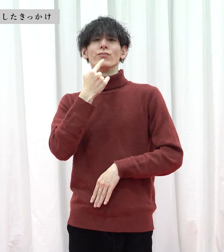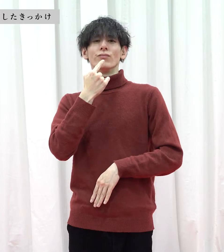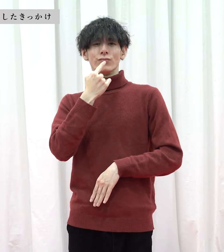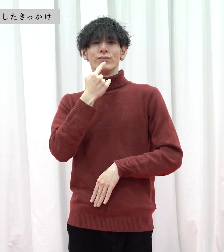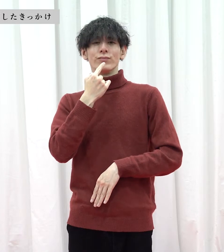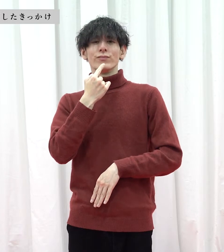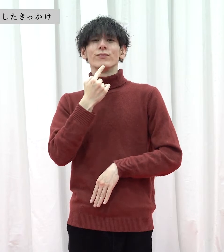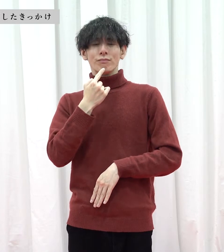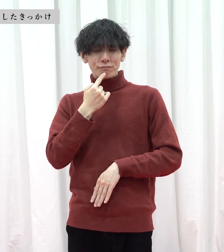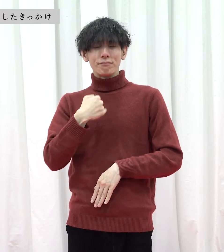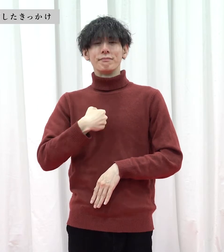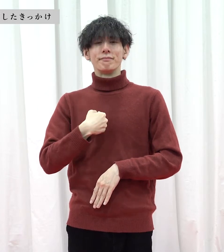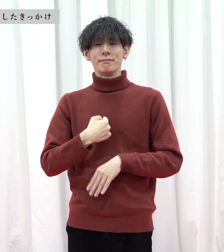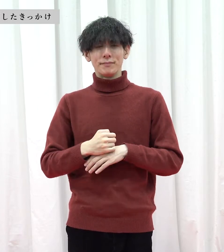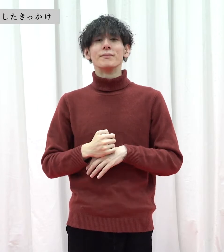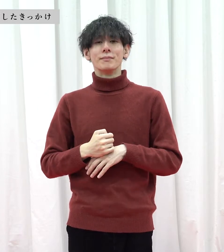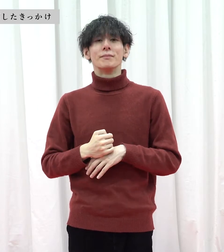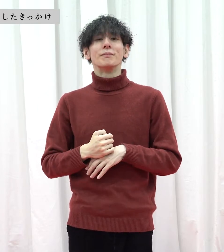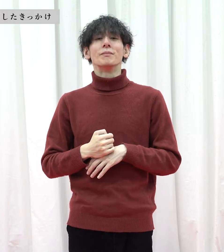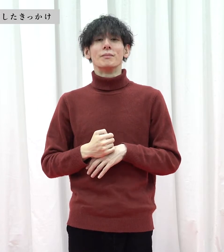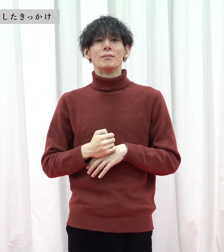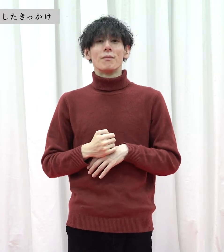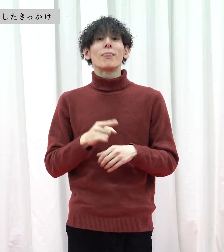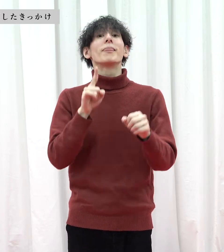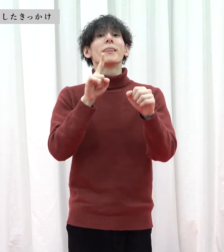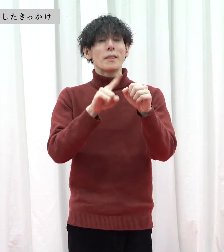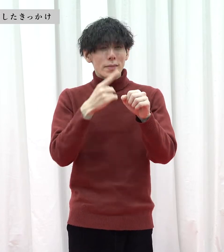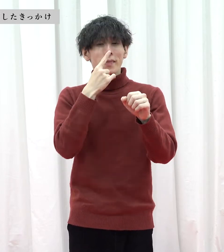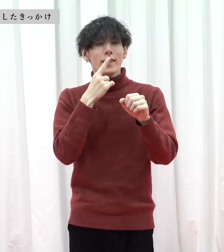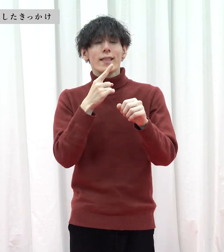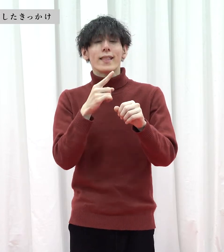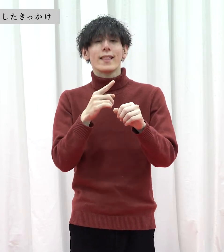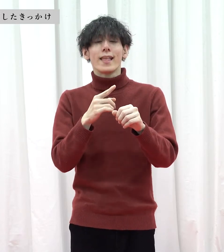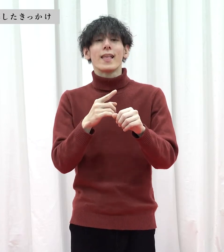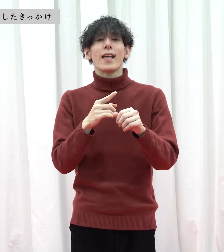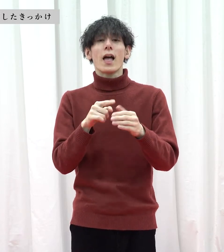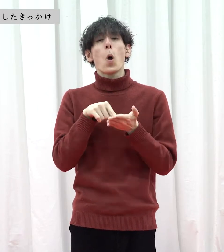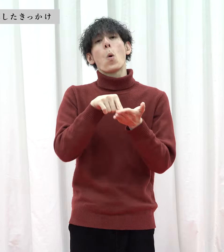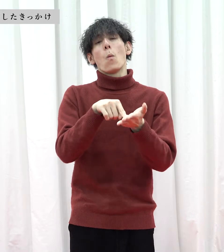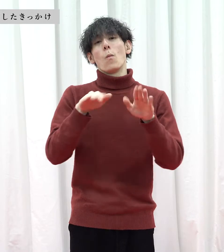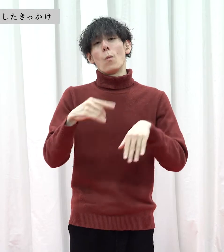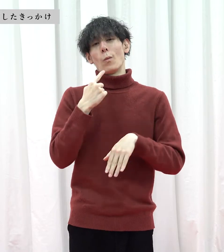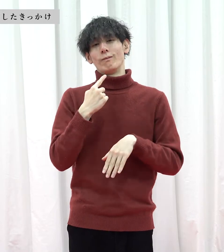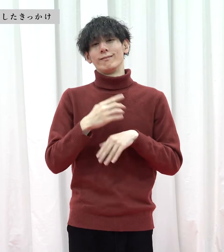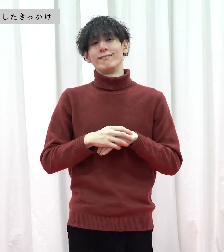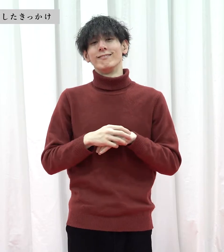一人の人として発信していくべきだなと思っています。そのために応募をし